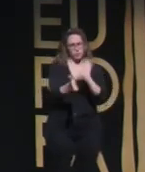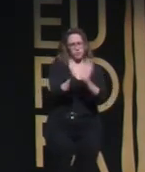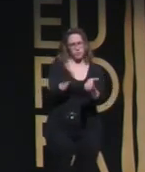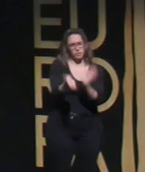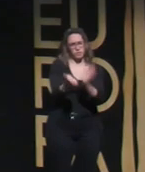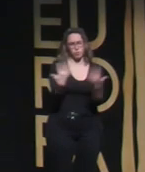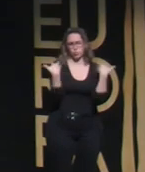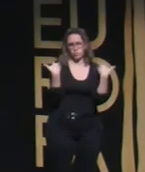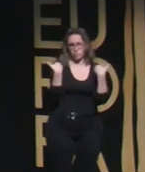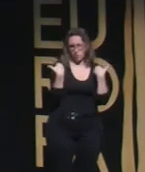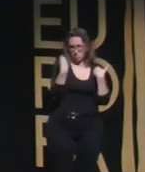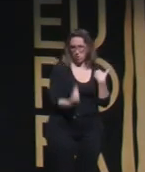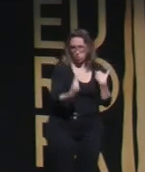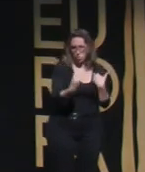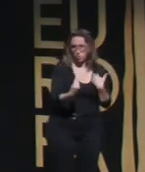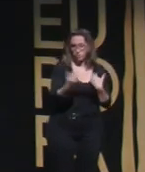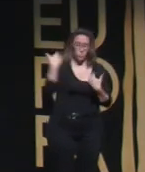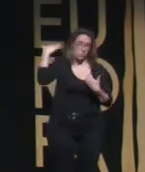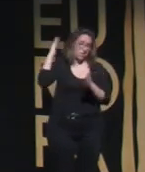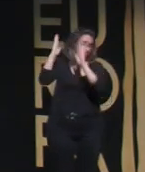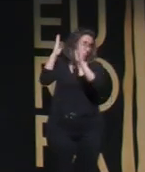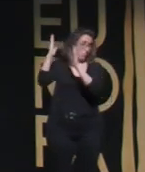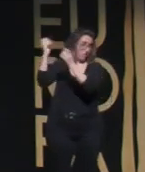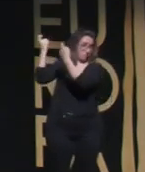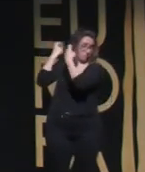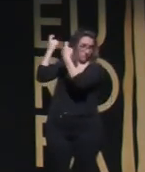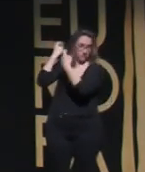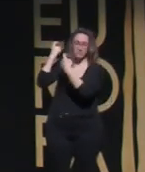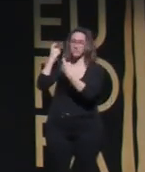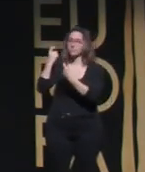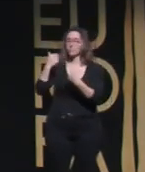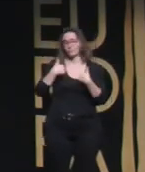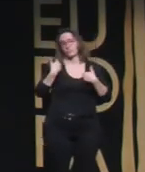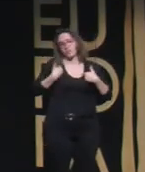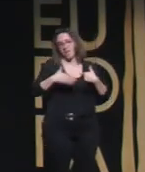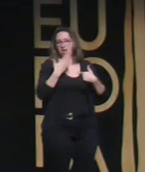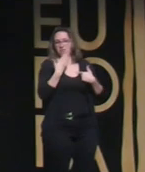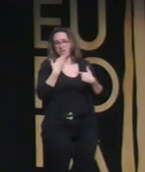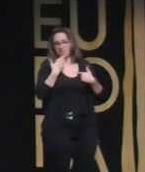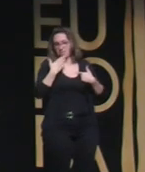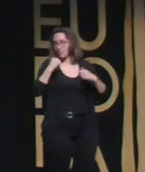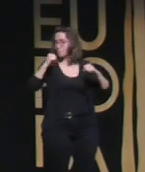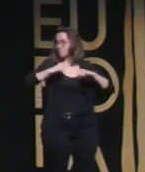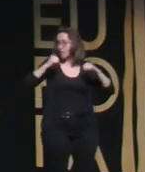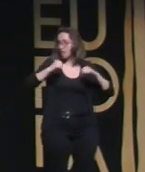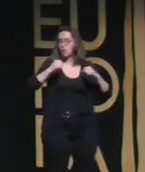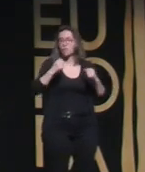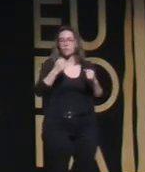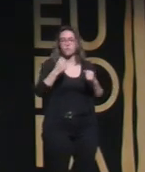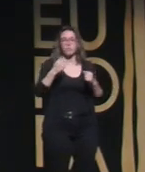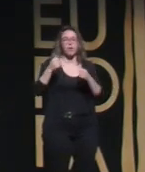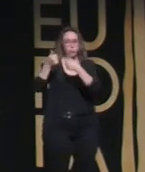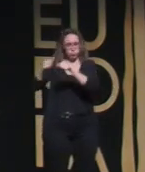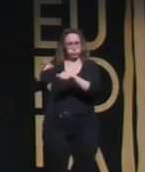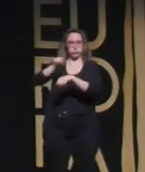Coras. Y yo era de los odiados, aparte de que hoy en día ya, porque tengo ya mi edad, pero en mi época hubiera sido diagnosticado de déficit de atención por